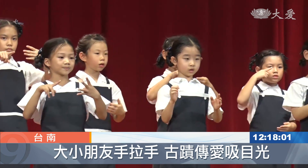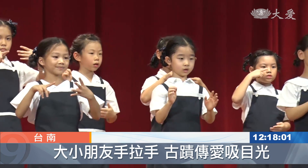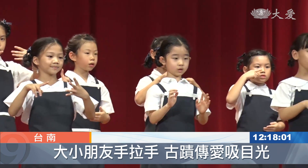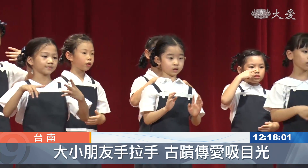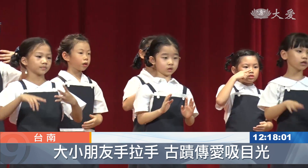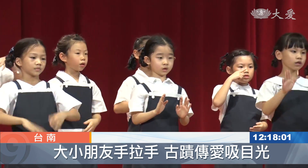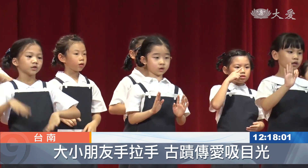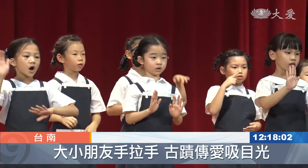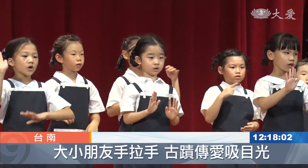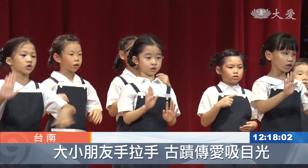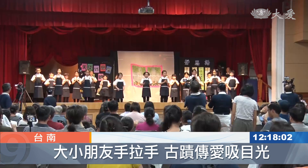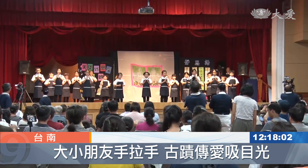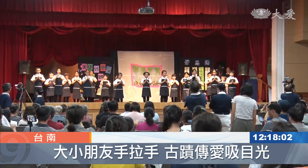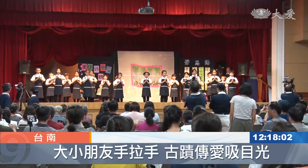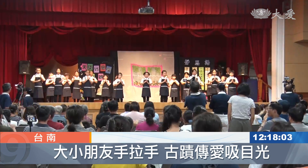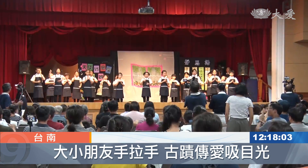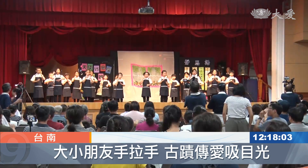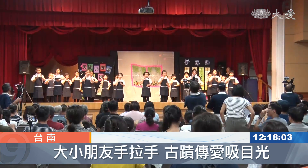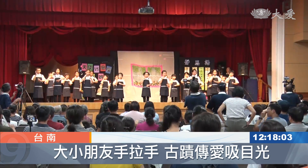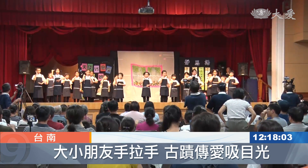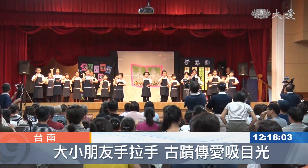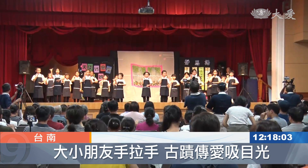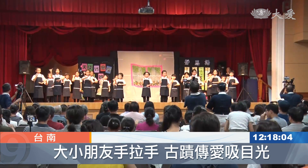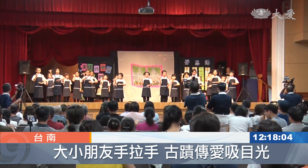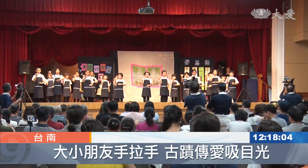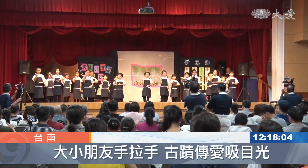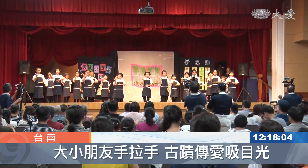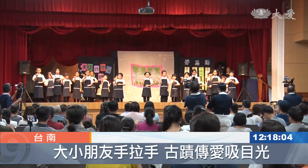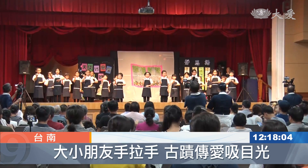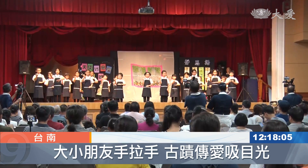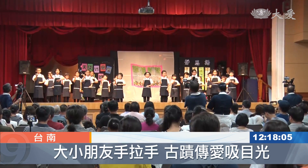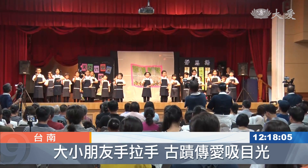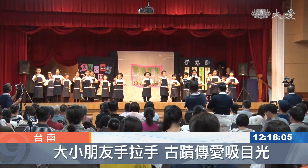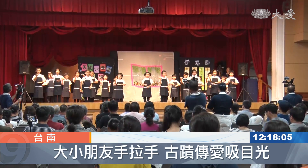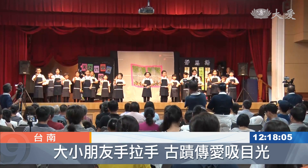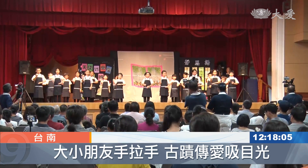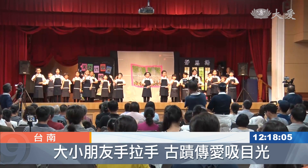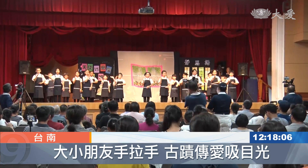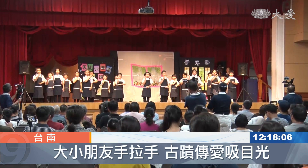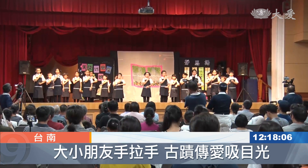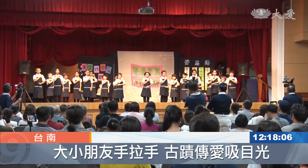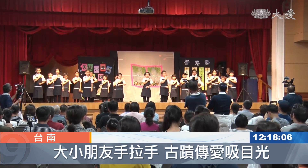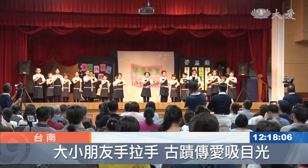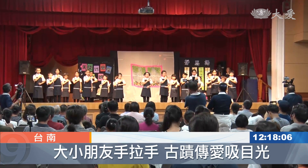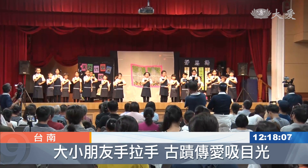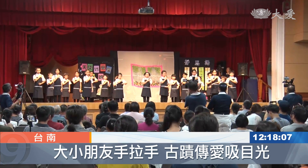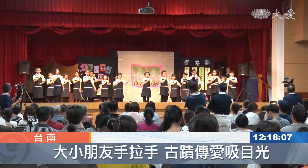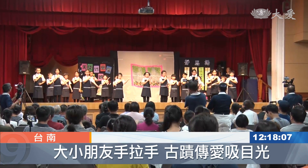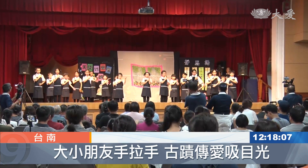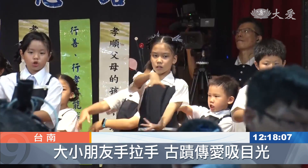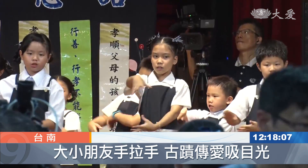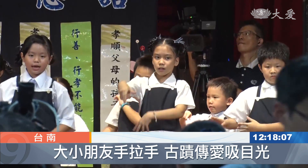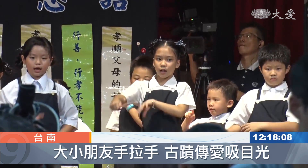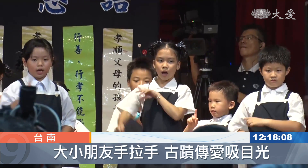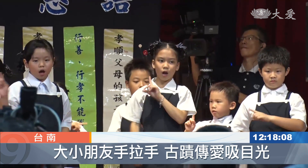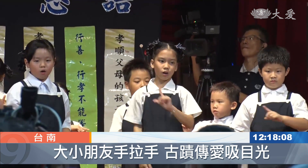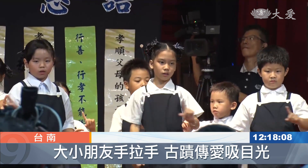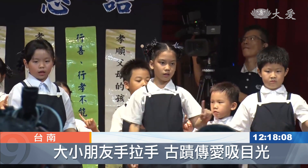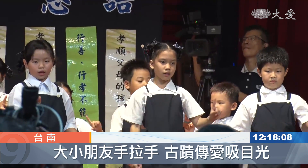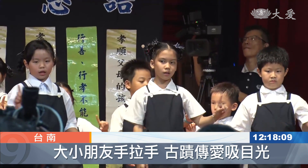60位演出的孩子，大部分都是台南达尔幼儿园的学童和静思书轩小志工。他们以小手传大